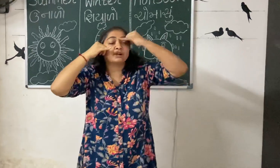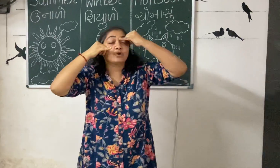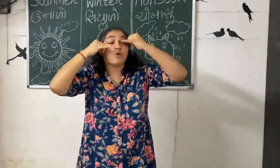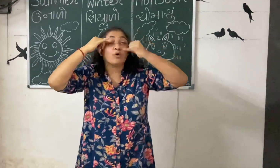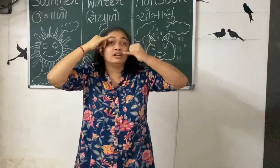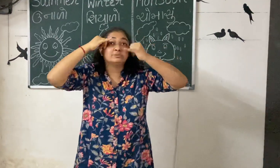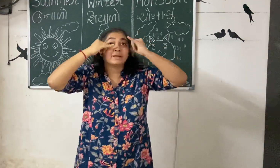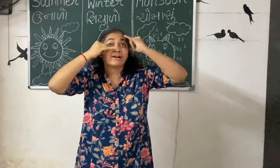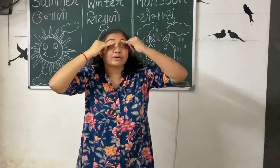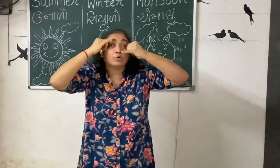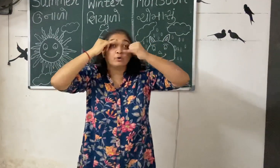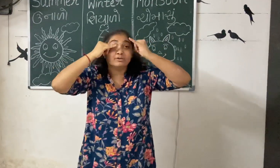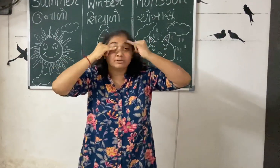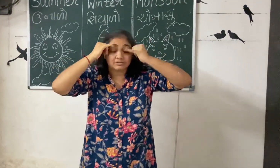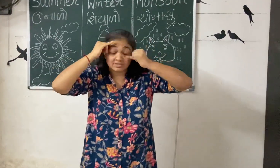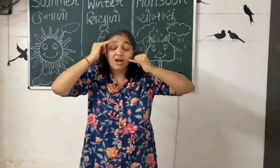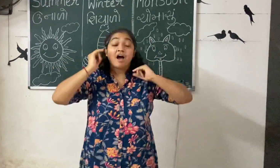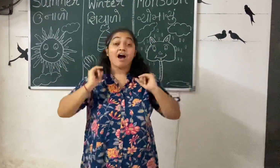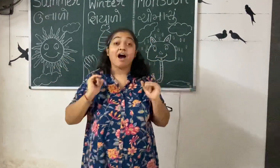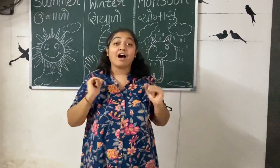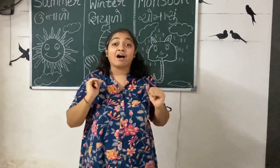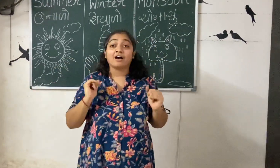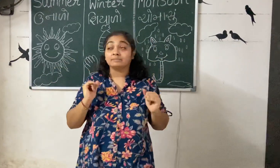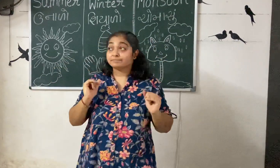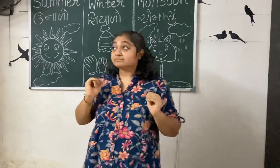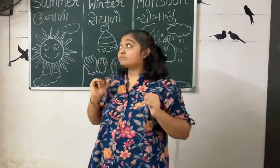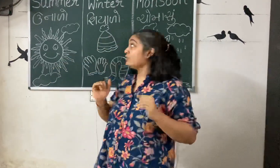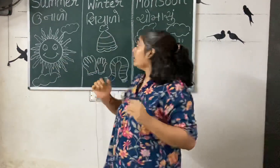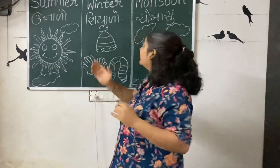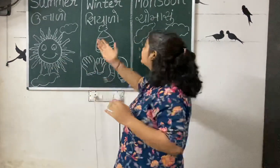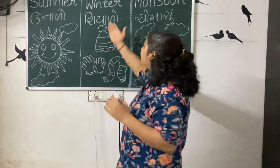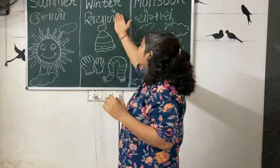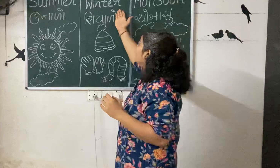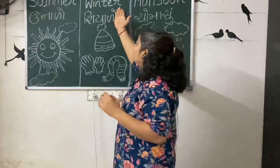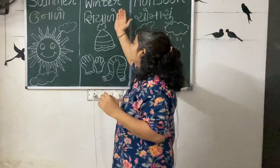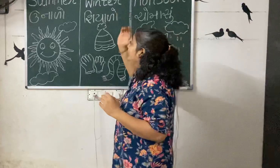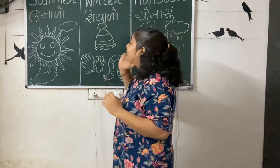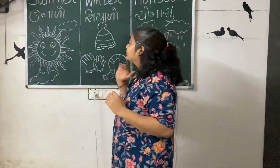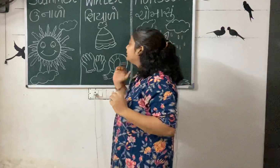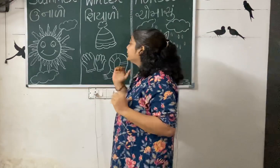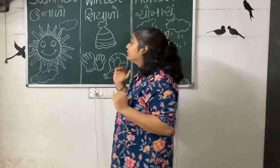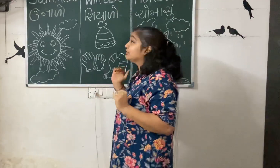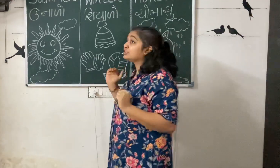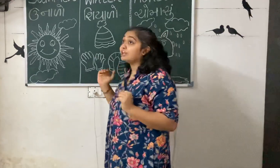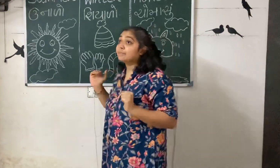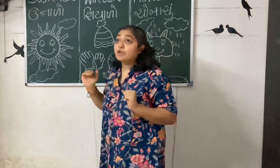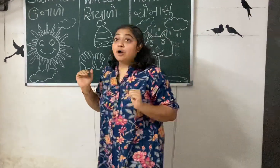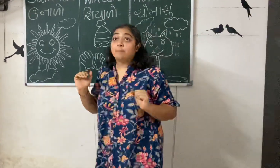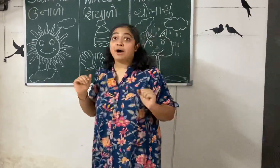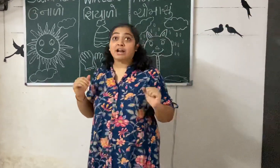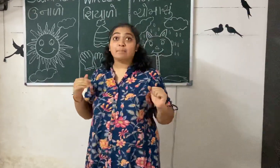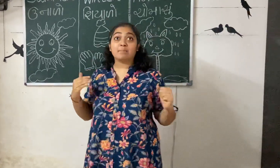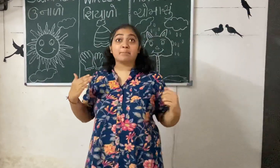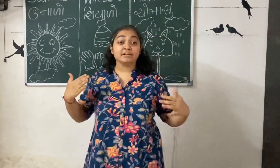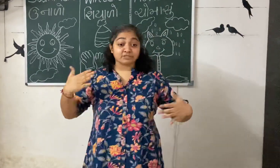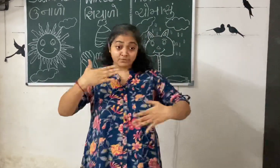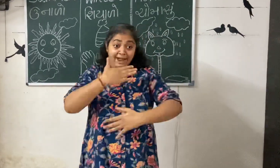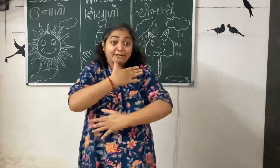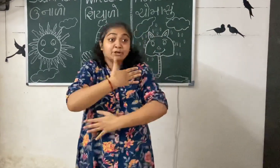अब मान म ममने माता